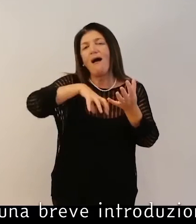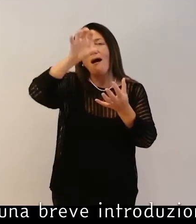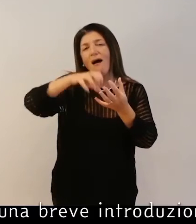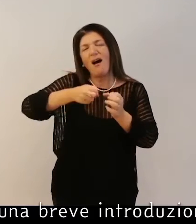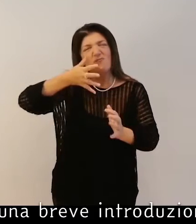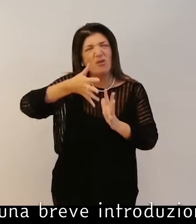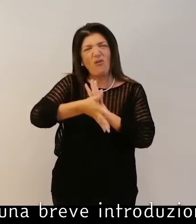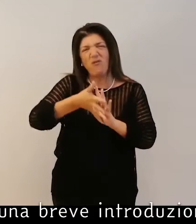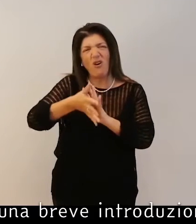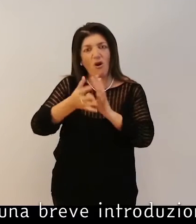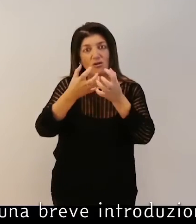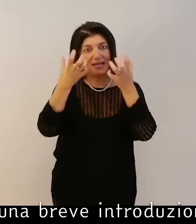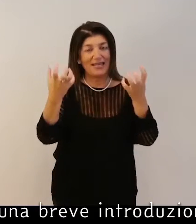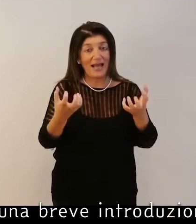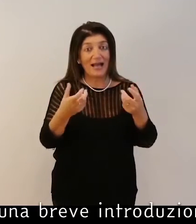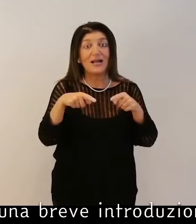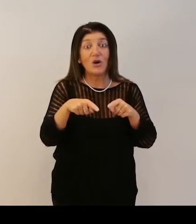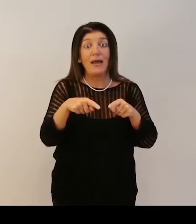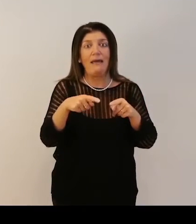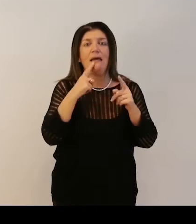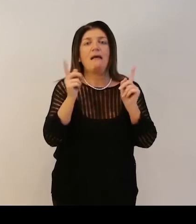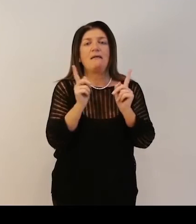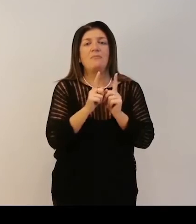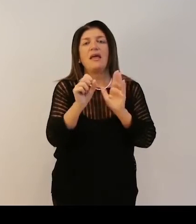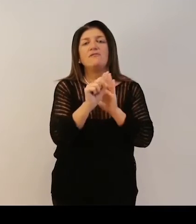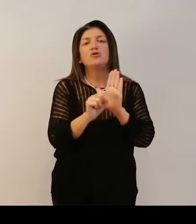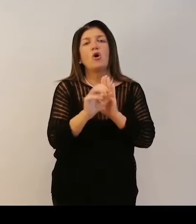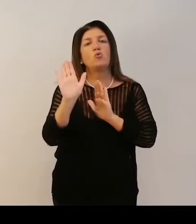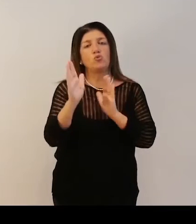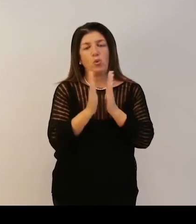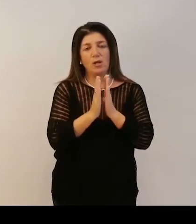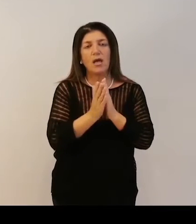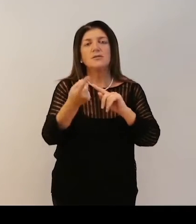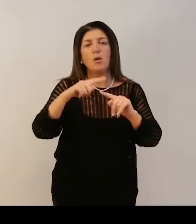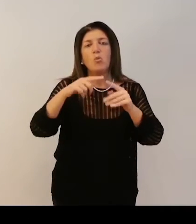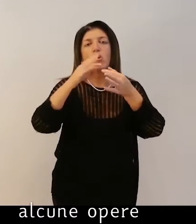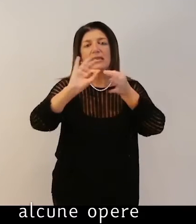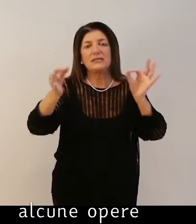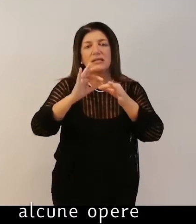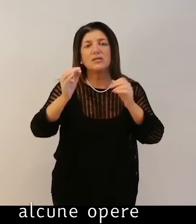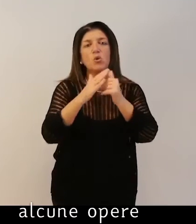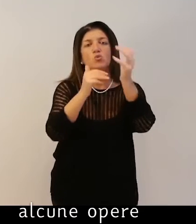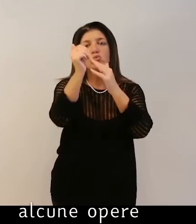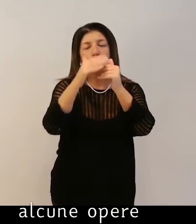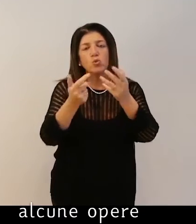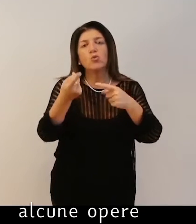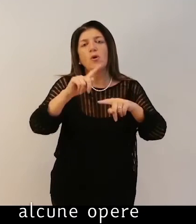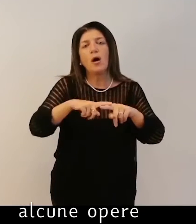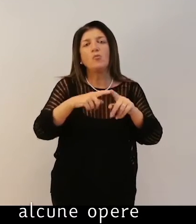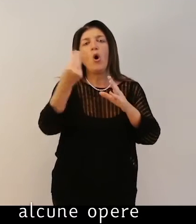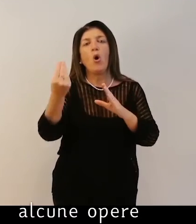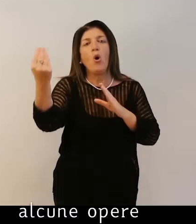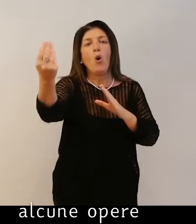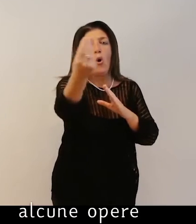Dopo una breve introduzione alla storia dell'edificio, verranno descritte la struttura, alcune opere significative e